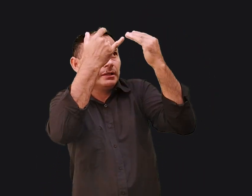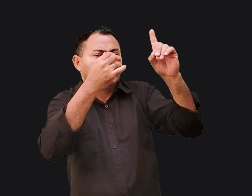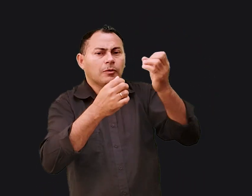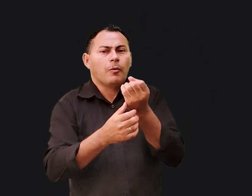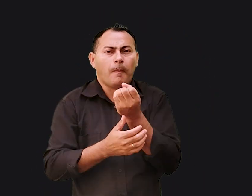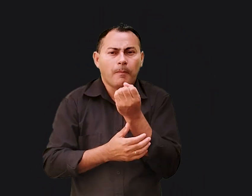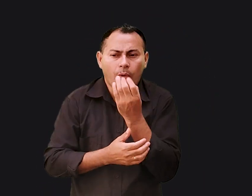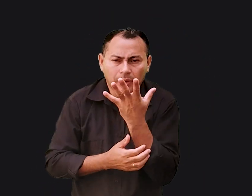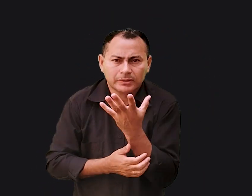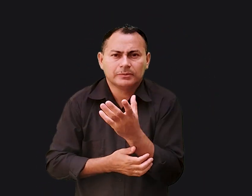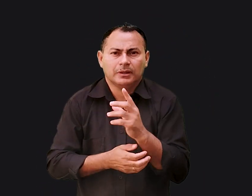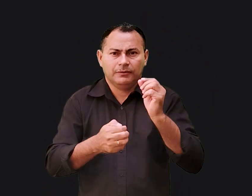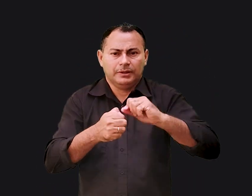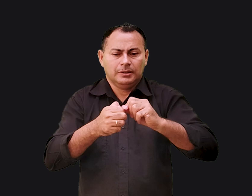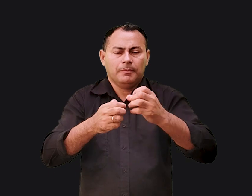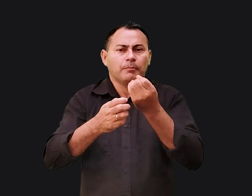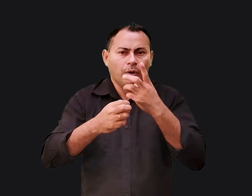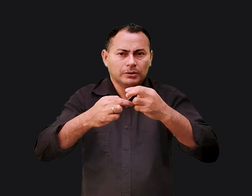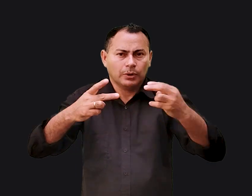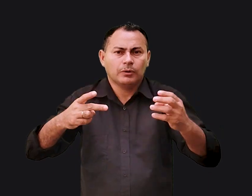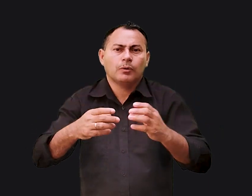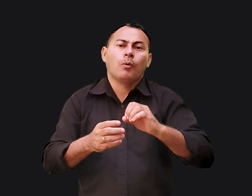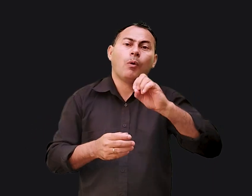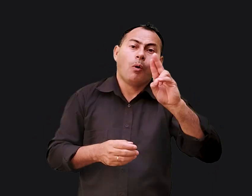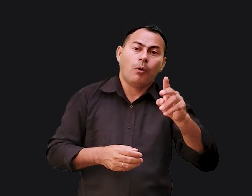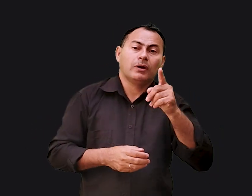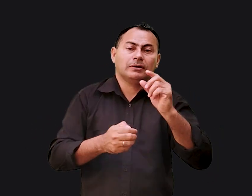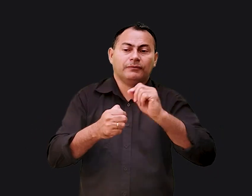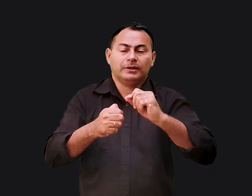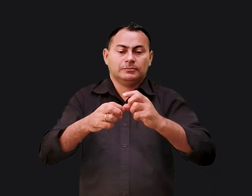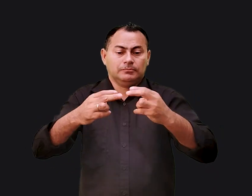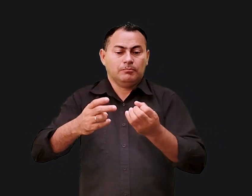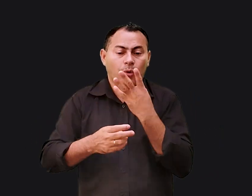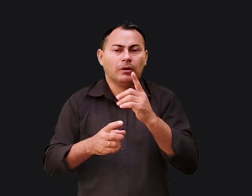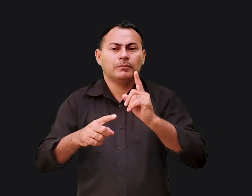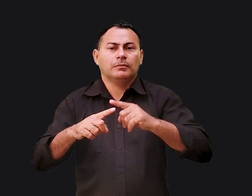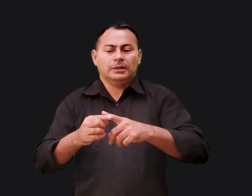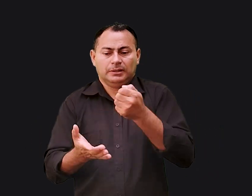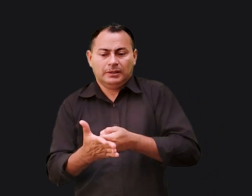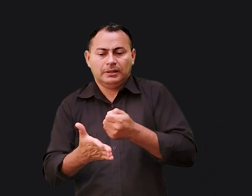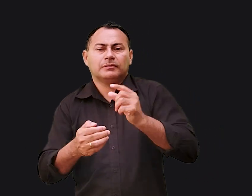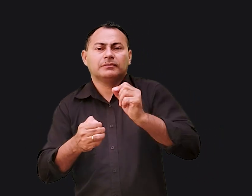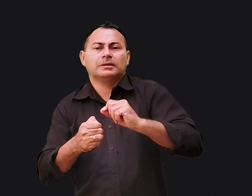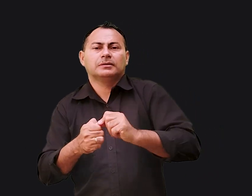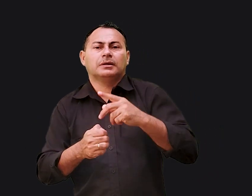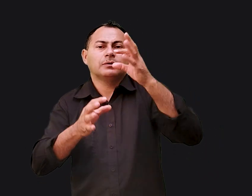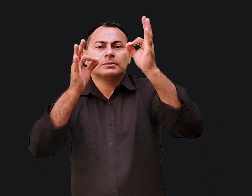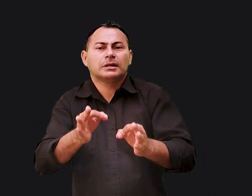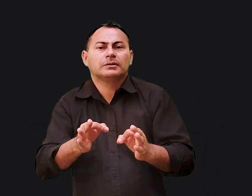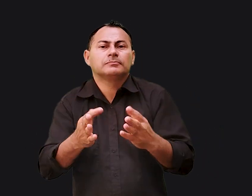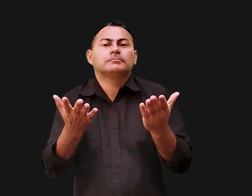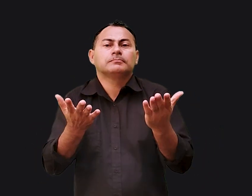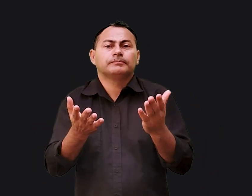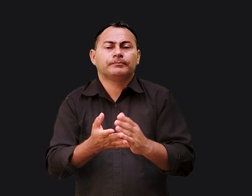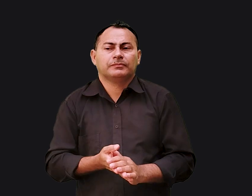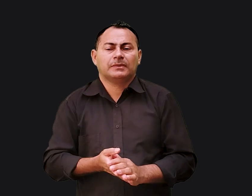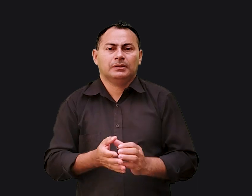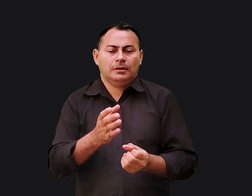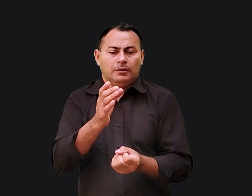foi bonzinho e fez boas obras, ou você fez boas obras porque era o que deveria fazer, era o certo, e estas